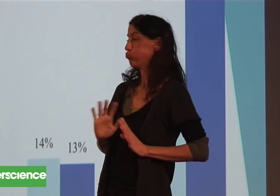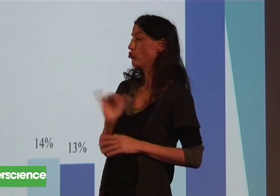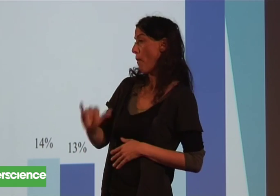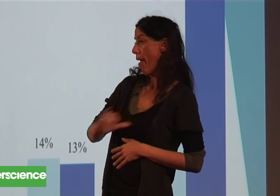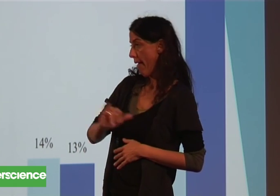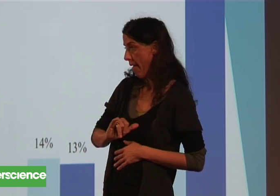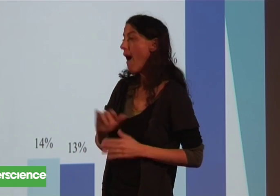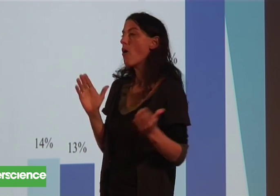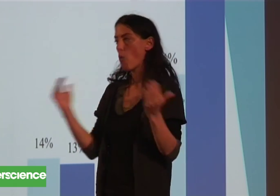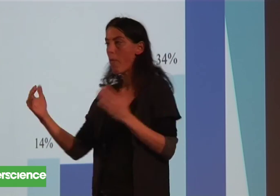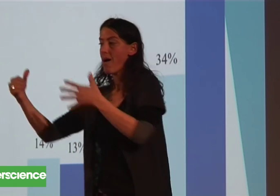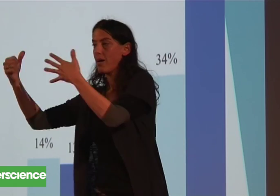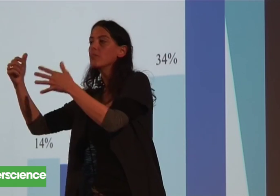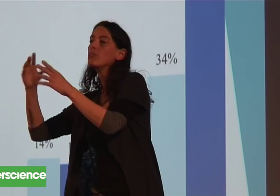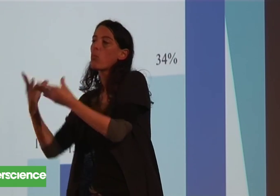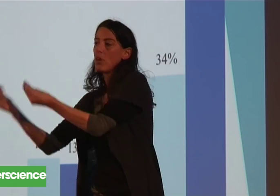en population générale.